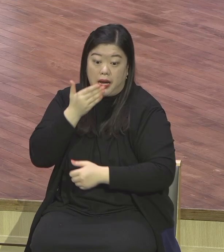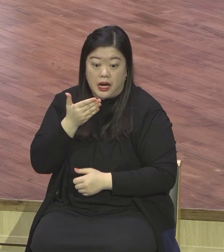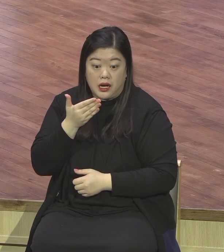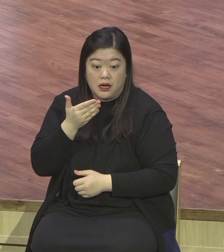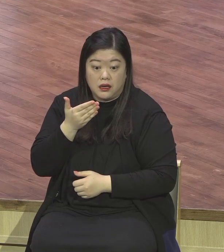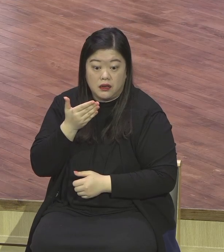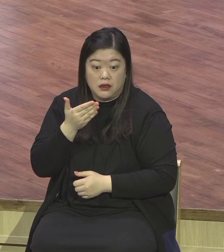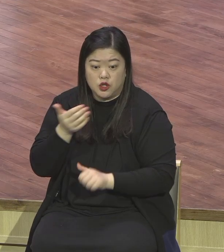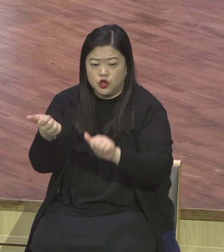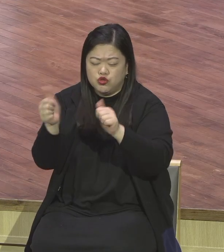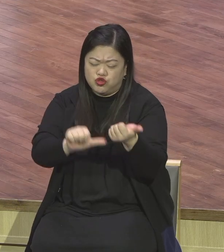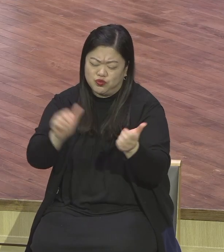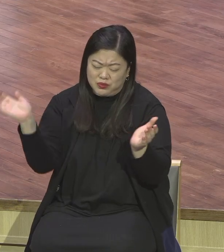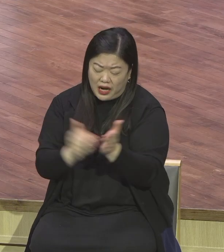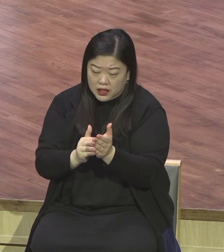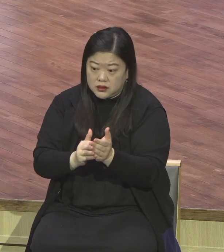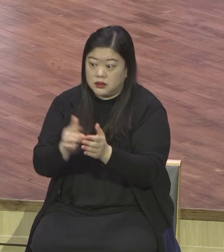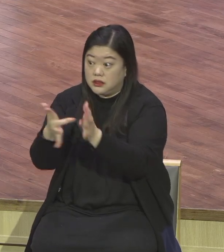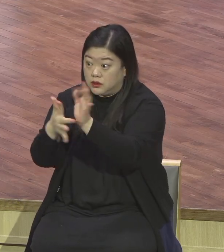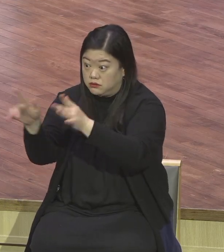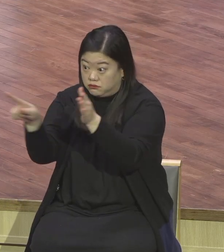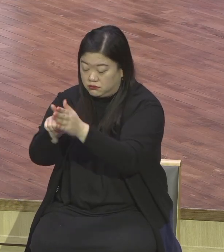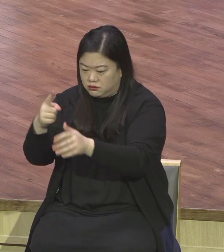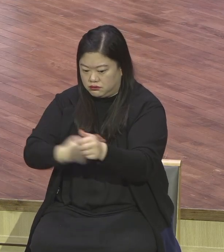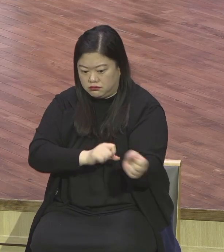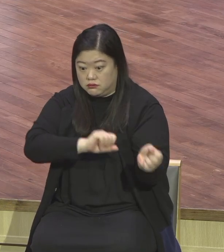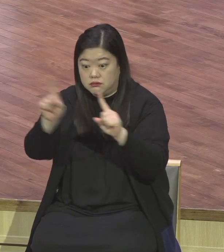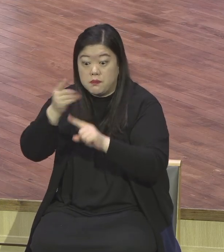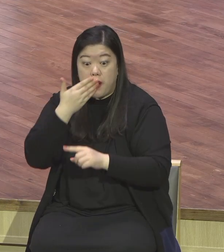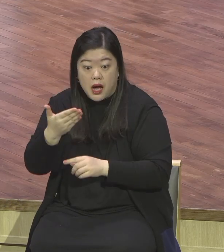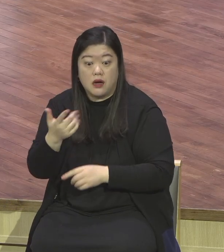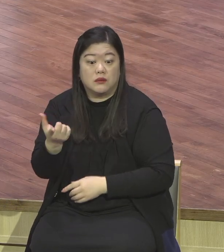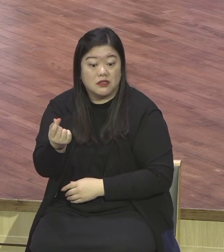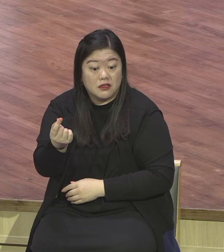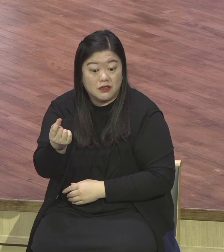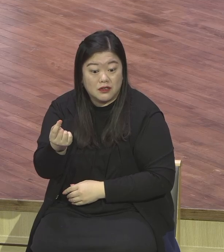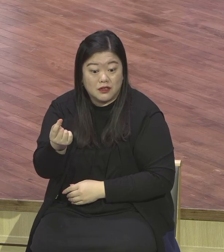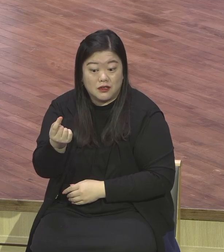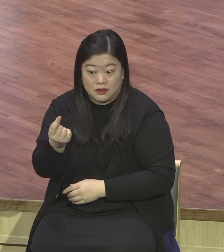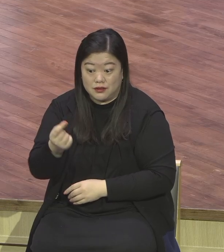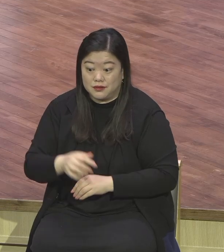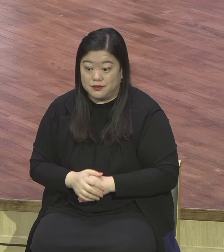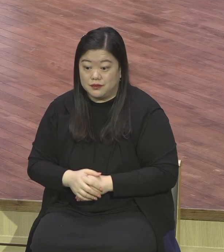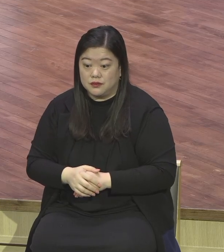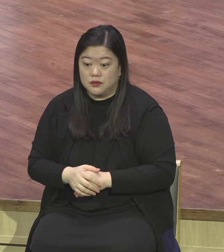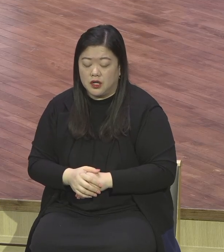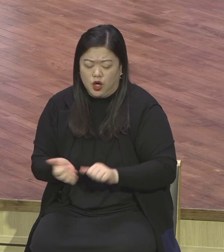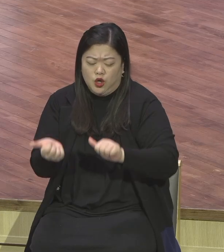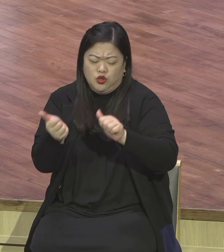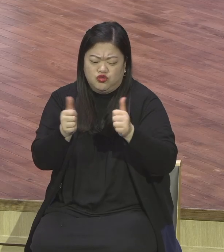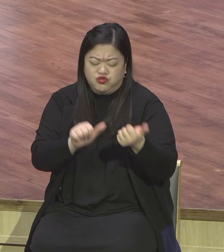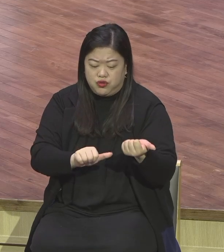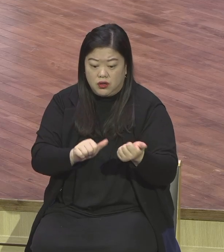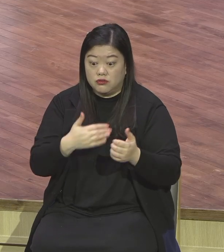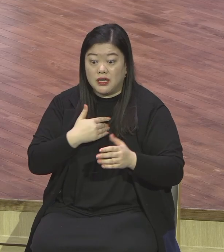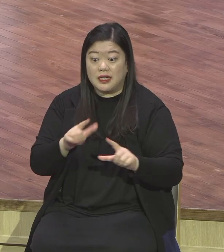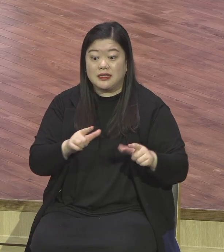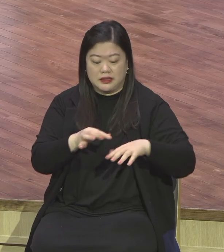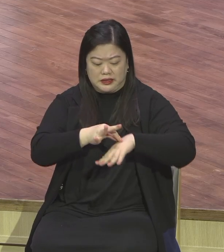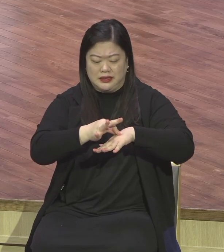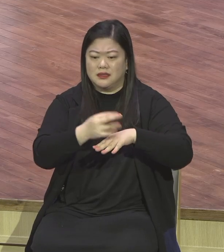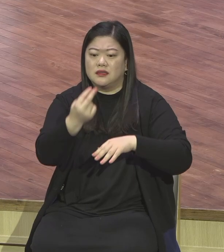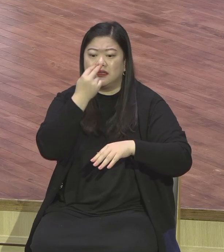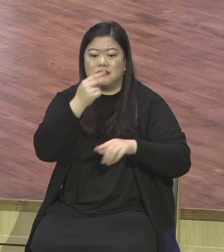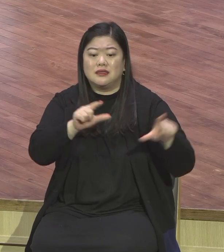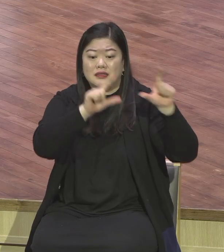가지? 죽음까지 다 해결해 그래서 순교하는 거예요 죽음이 마지막이잖아요 죽음까지 귀한 가치가 어디에 있어요 하나밖에 없는